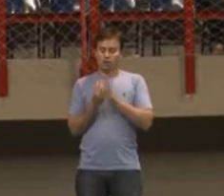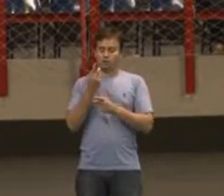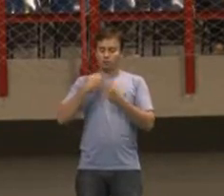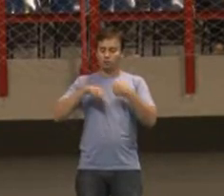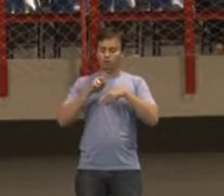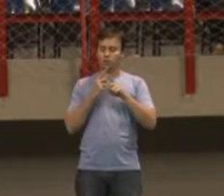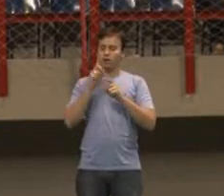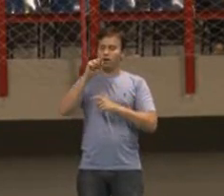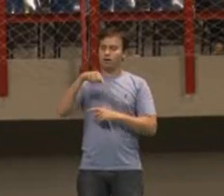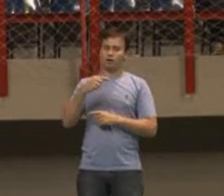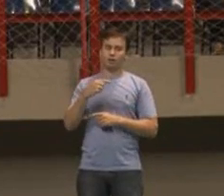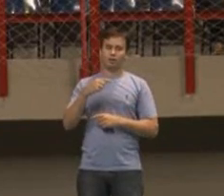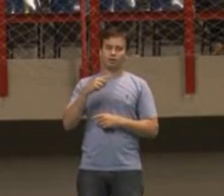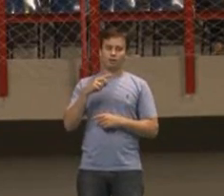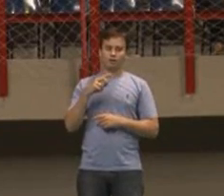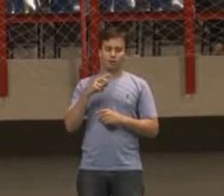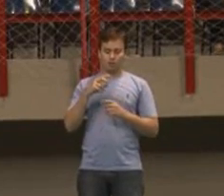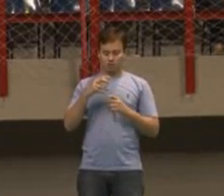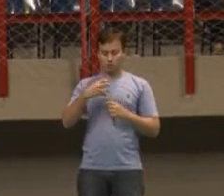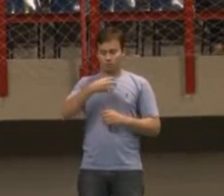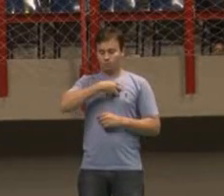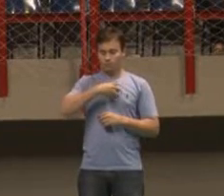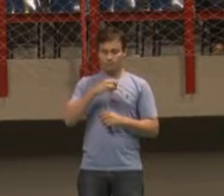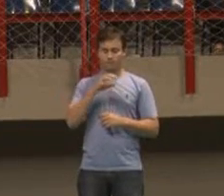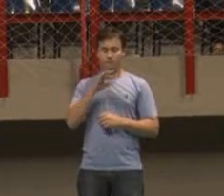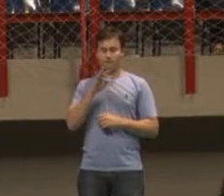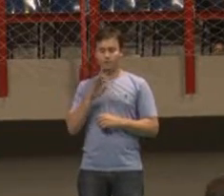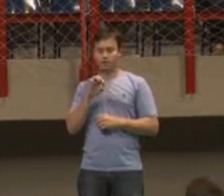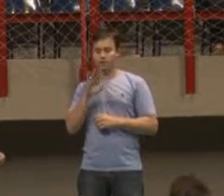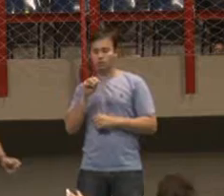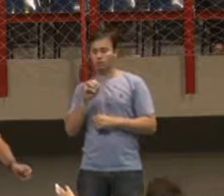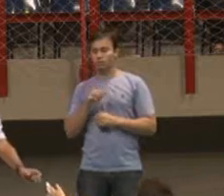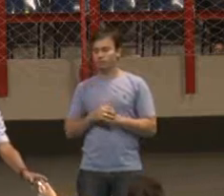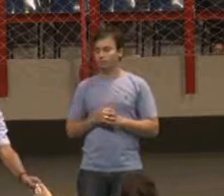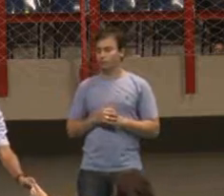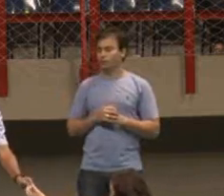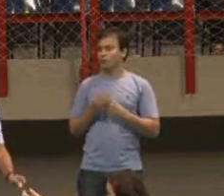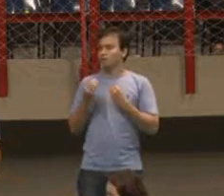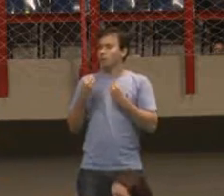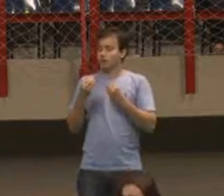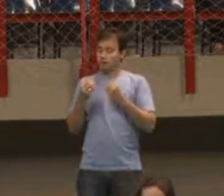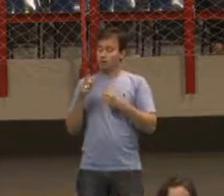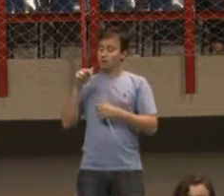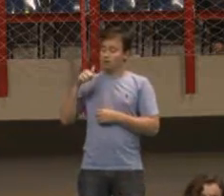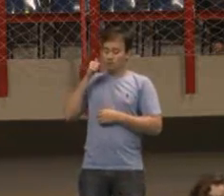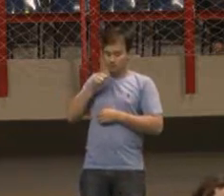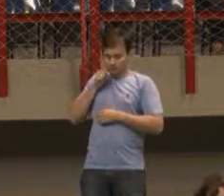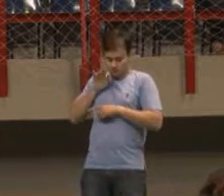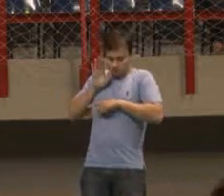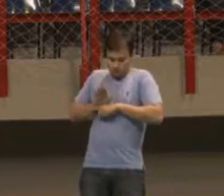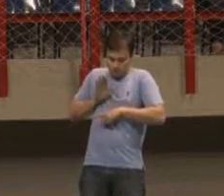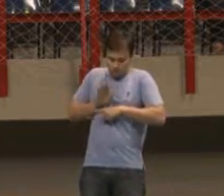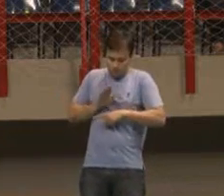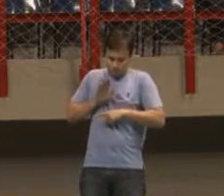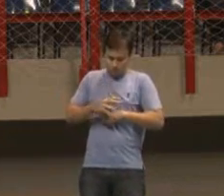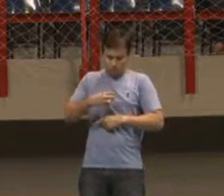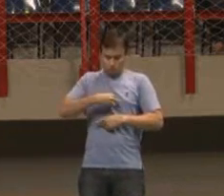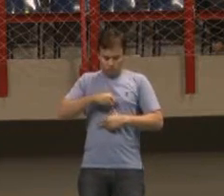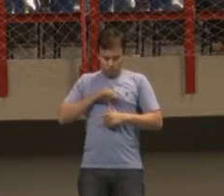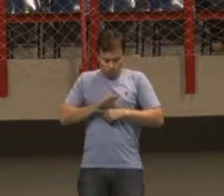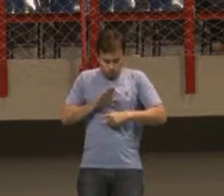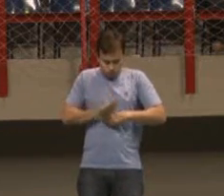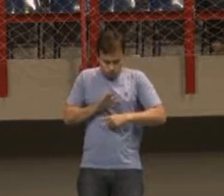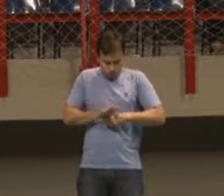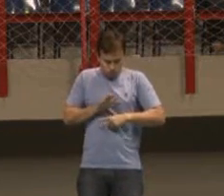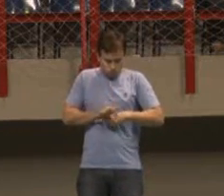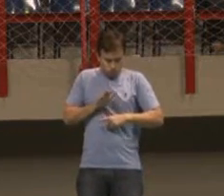Foi a mamãe ou foi o feto? E para que ele fabricou esse HCG? para a mãe continuar o quê? Para a mãe dar início a quem?